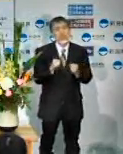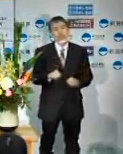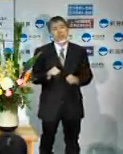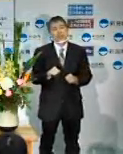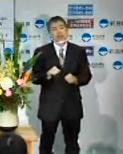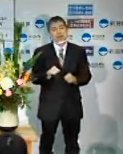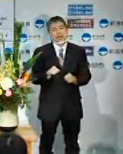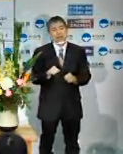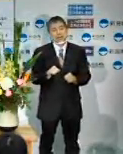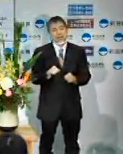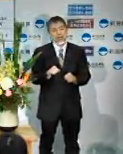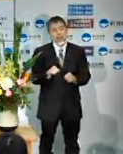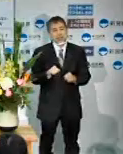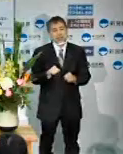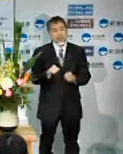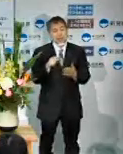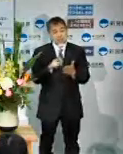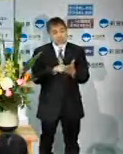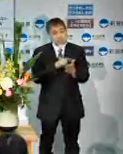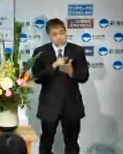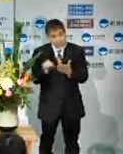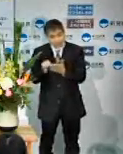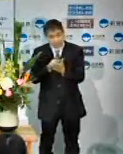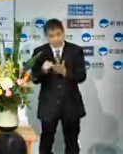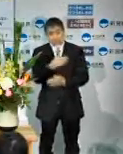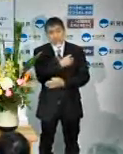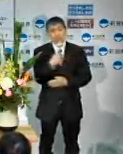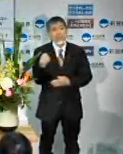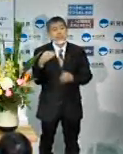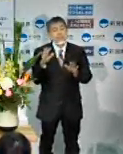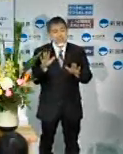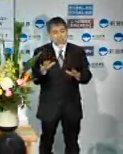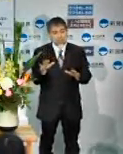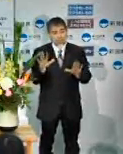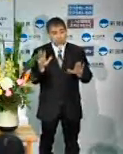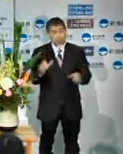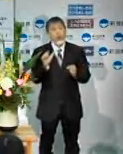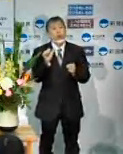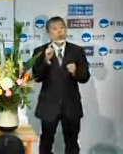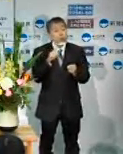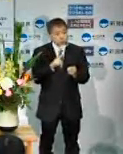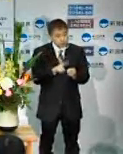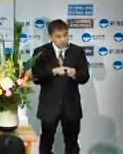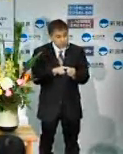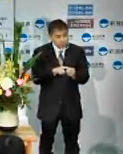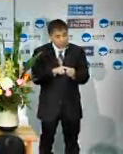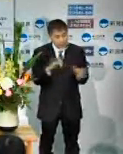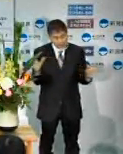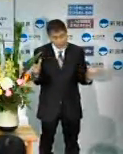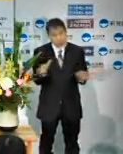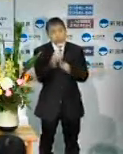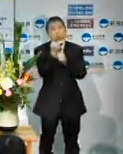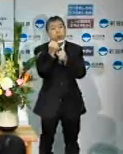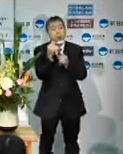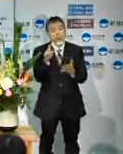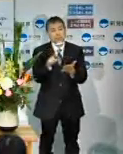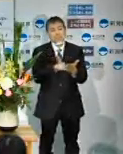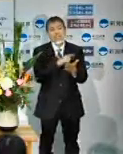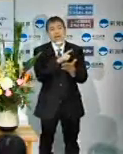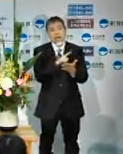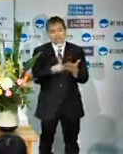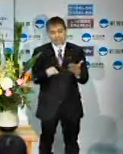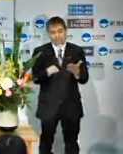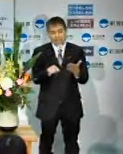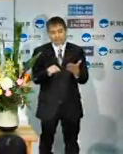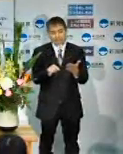てきているというところで、5年度はもうまさに総仕上げという感じで、まあいい方